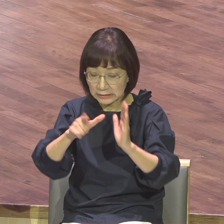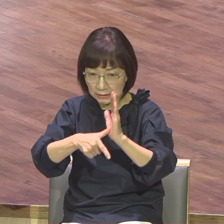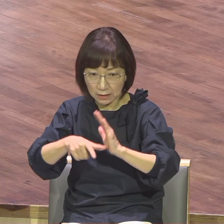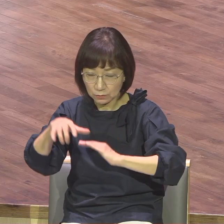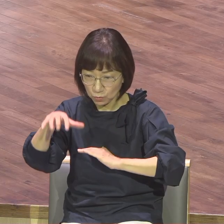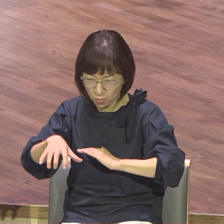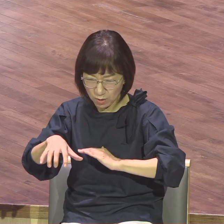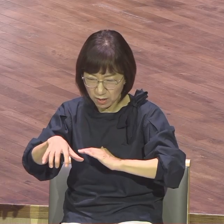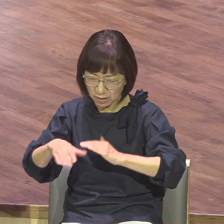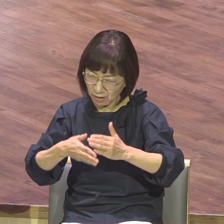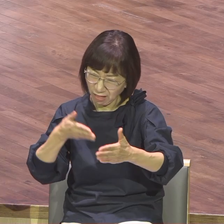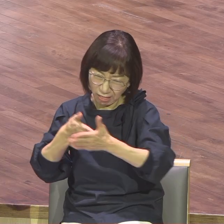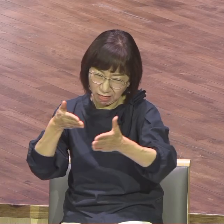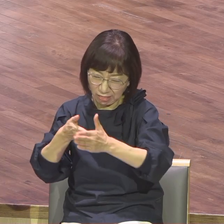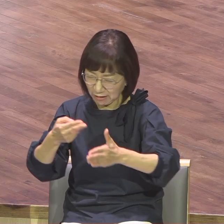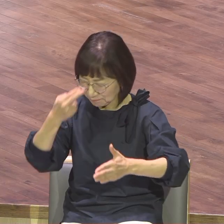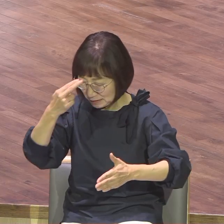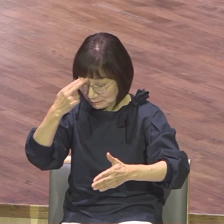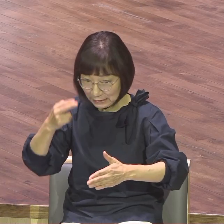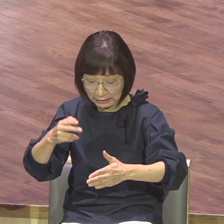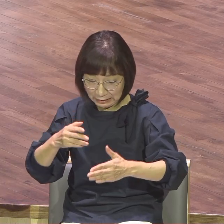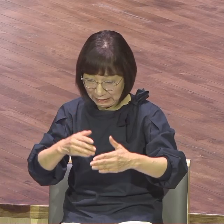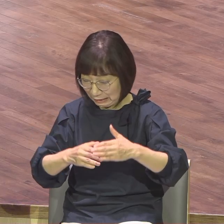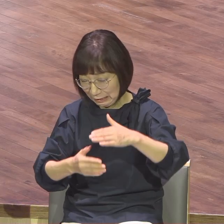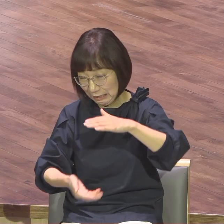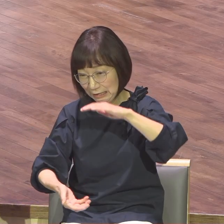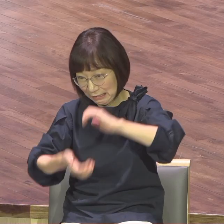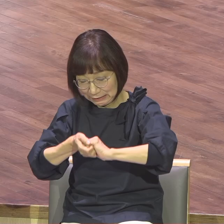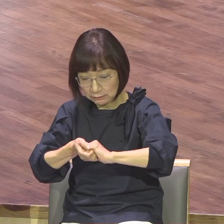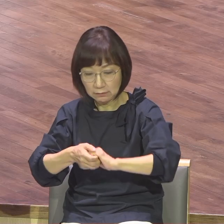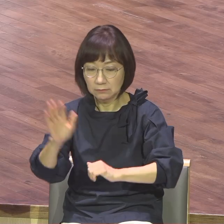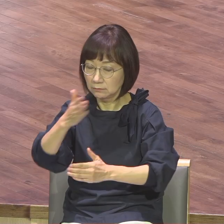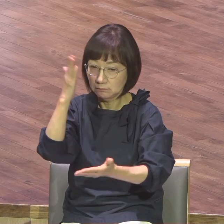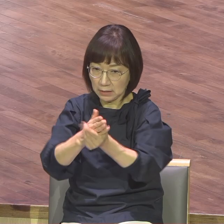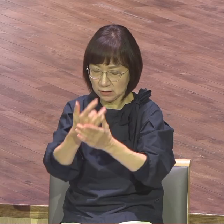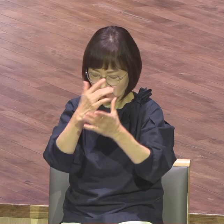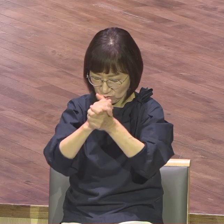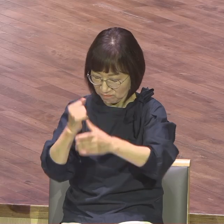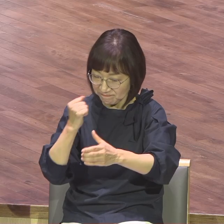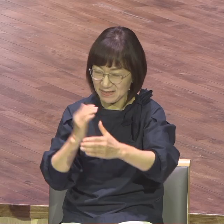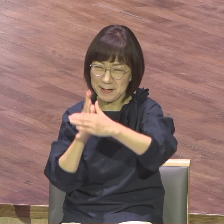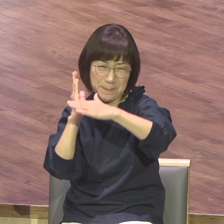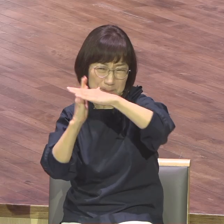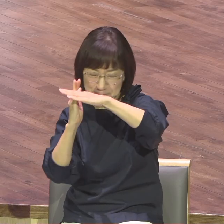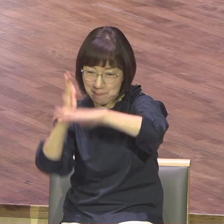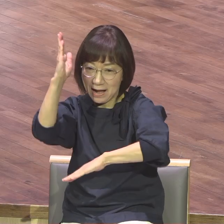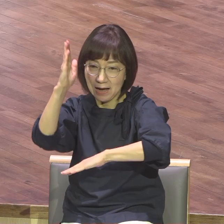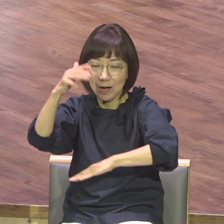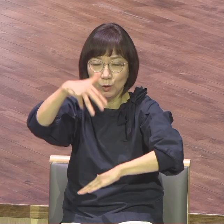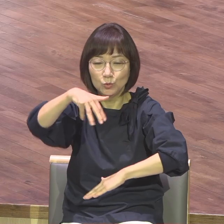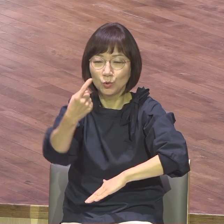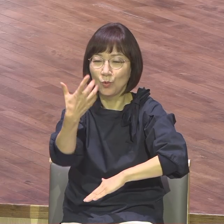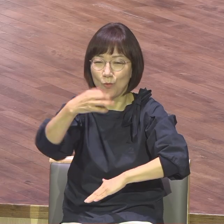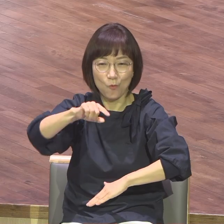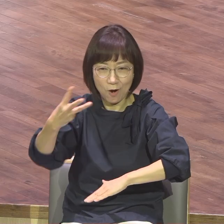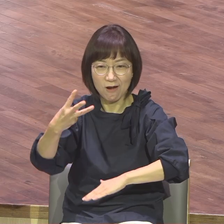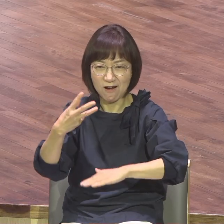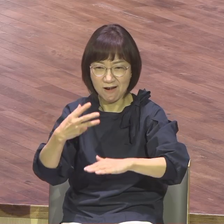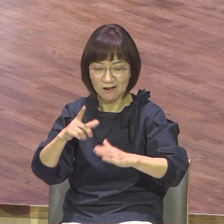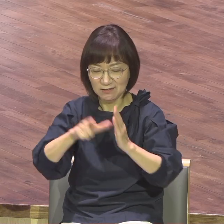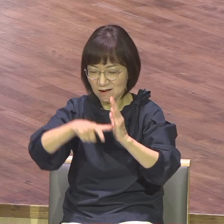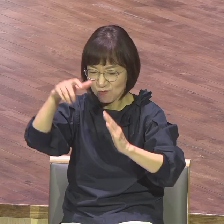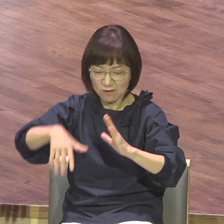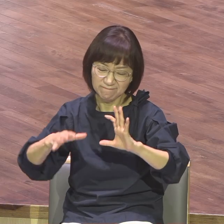이 점 영적인 말인데 이걸 어떻게 기도 안 한다 체험 되겠어요? 이 교회가 어떤